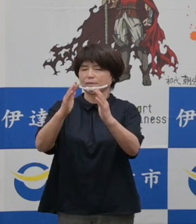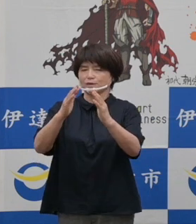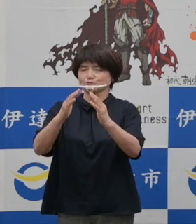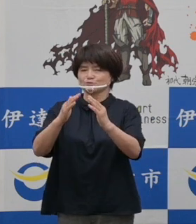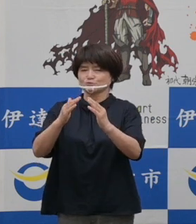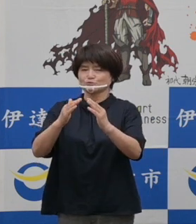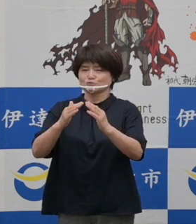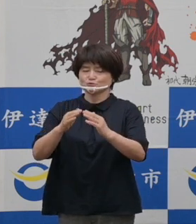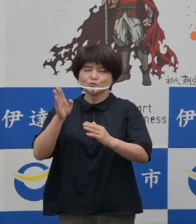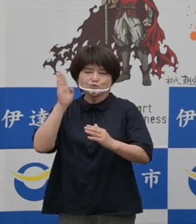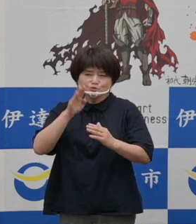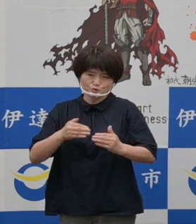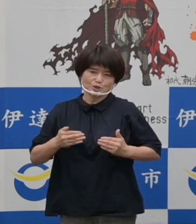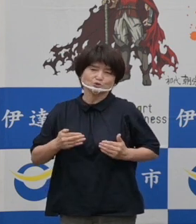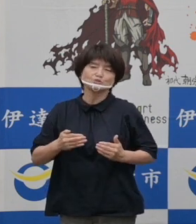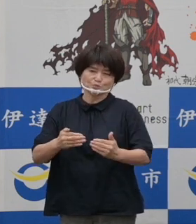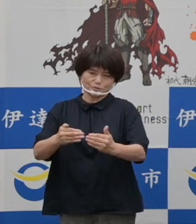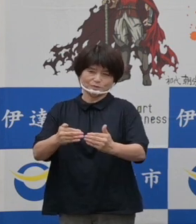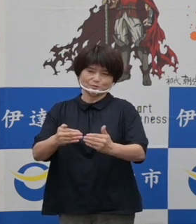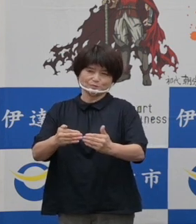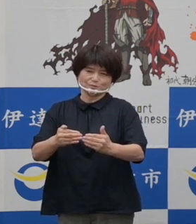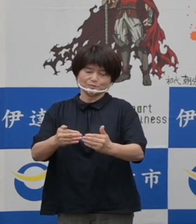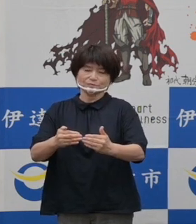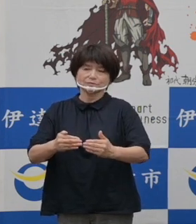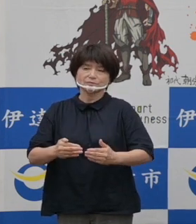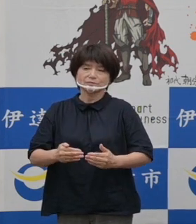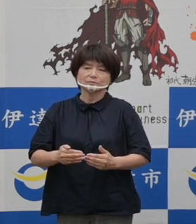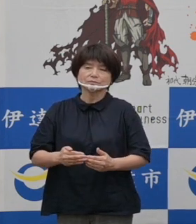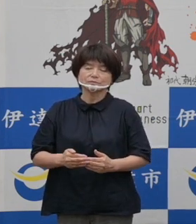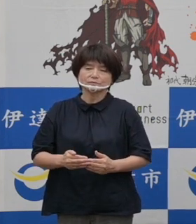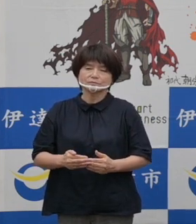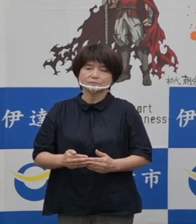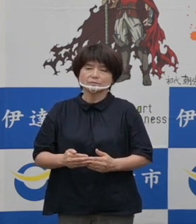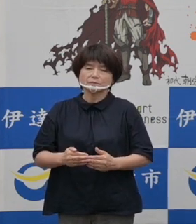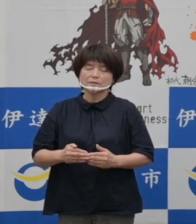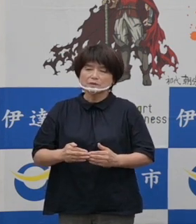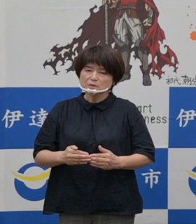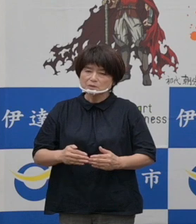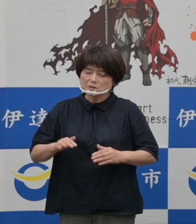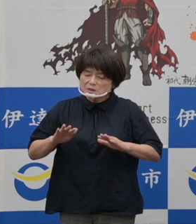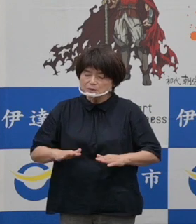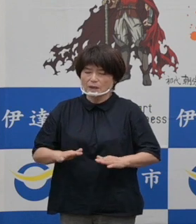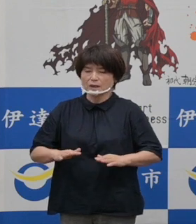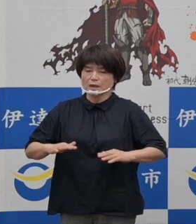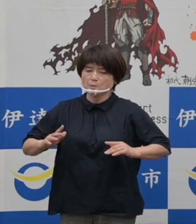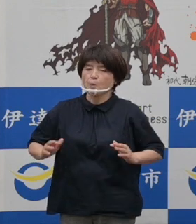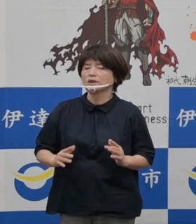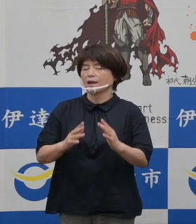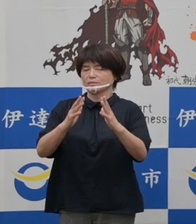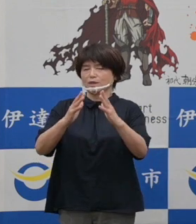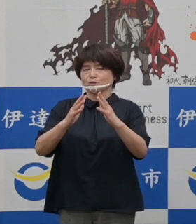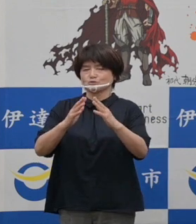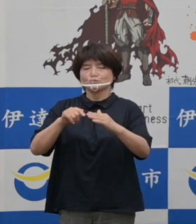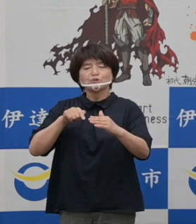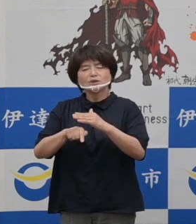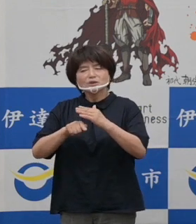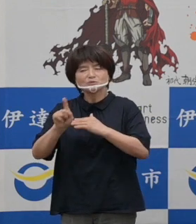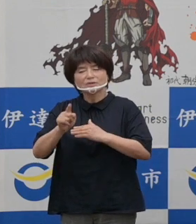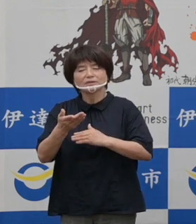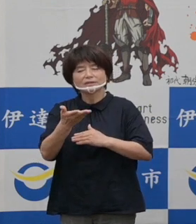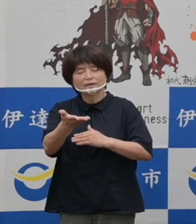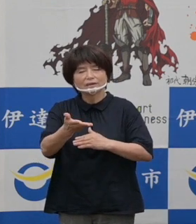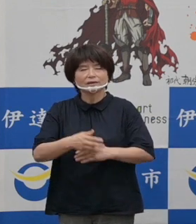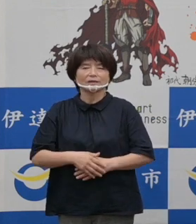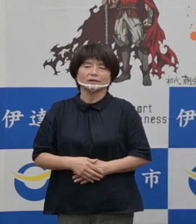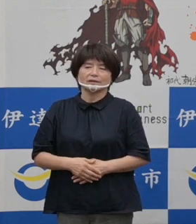というふうに考え進めているところです。 その機運の高まりっていうのは何で機運の高まり ですか。やっ